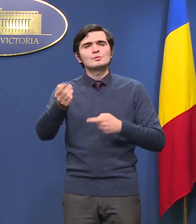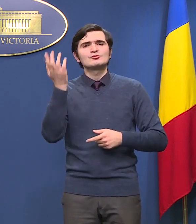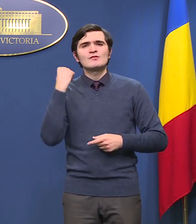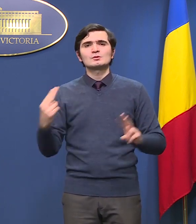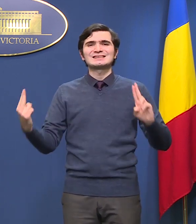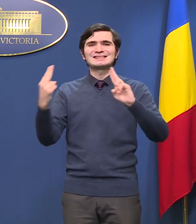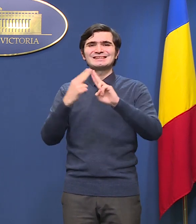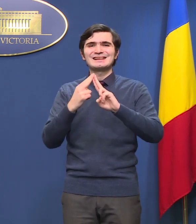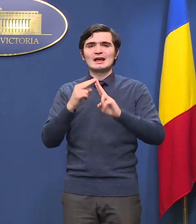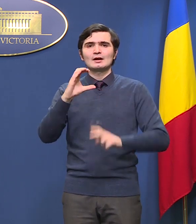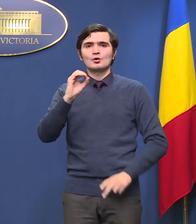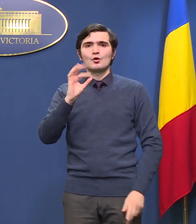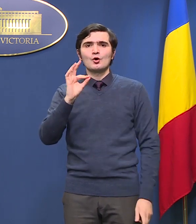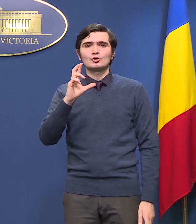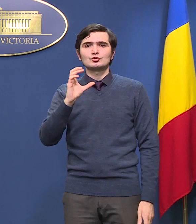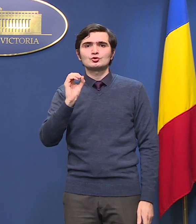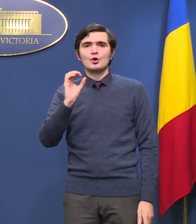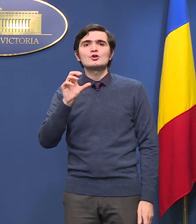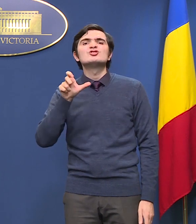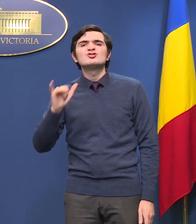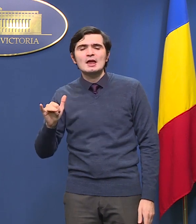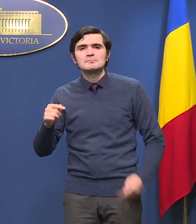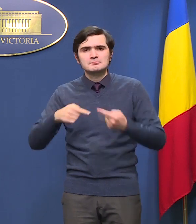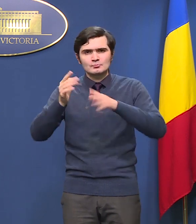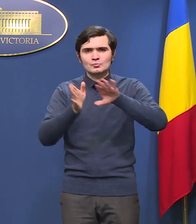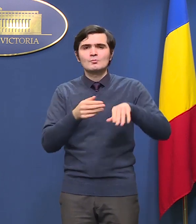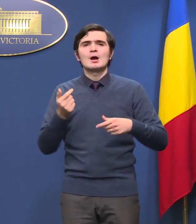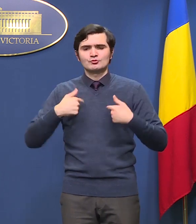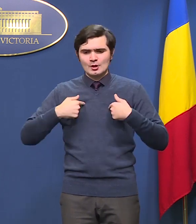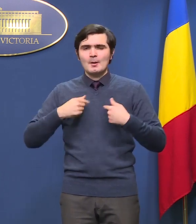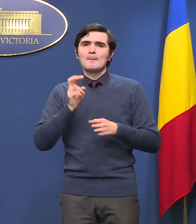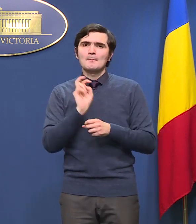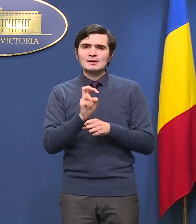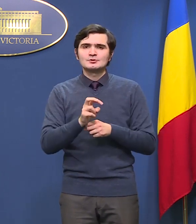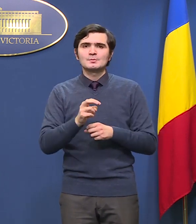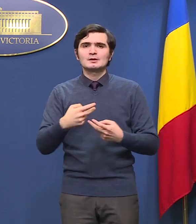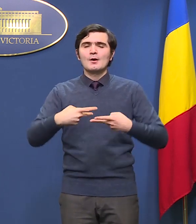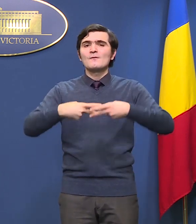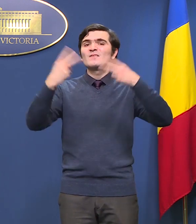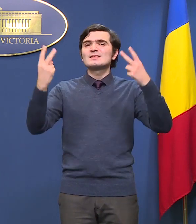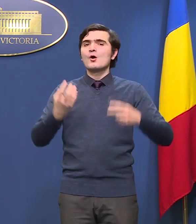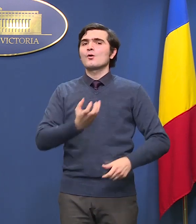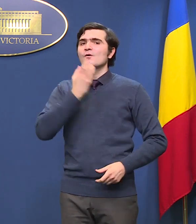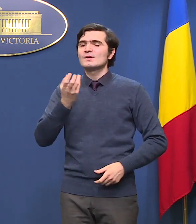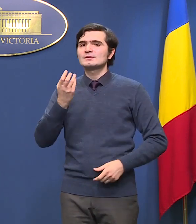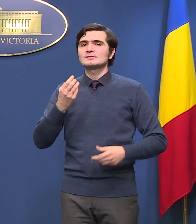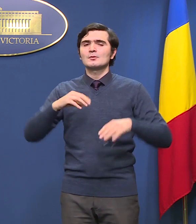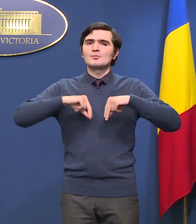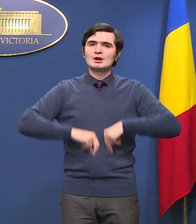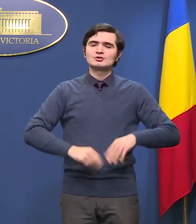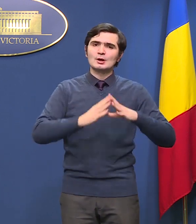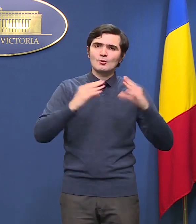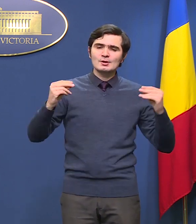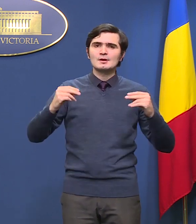de la Cotroceni, am participat la o videoconferință, tot alături de președintele României, de